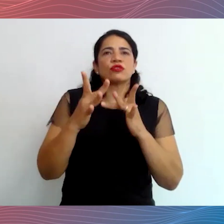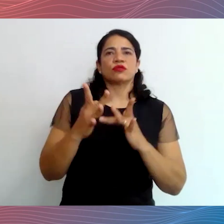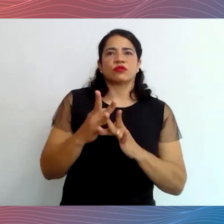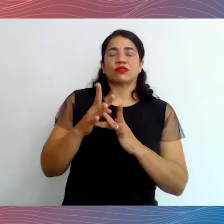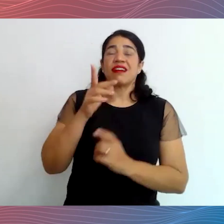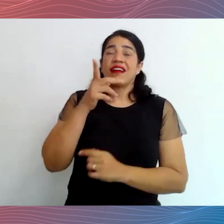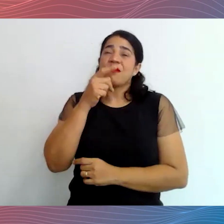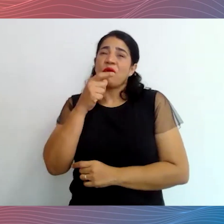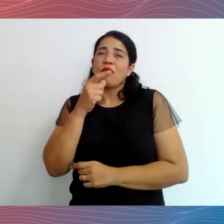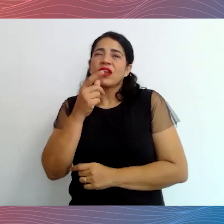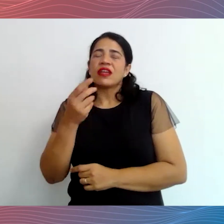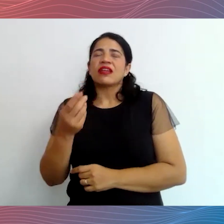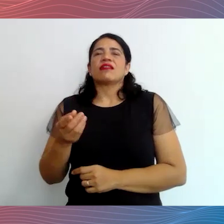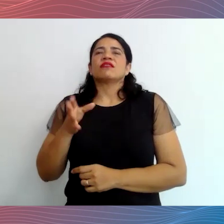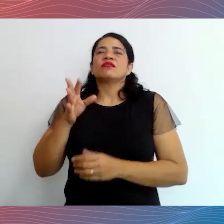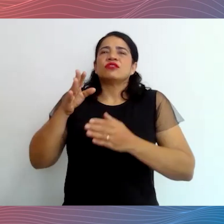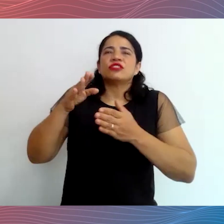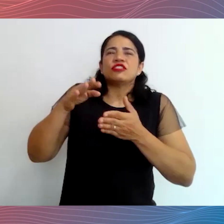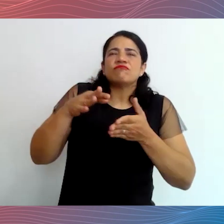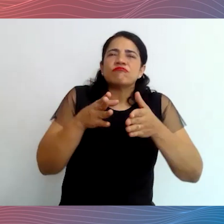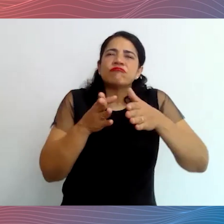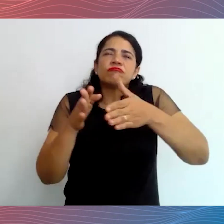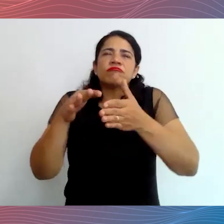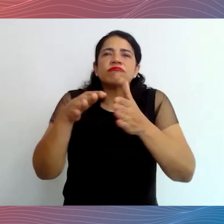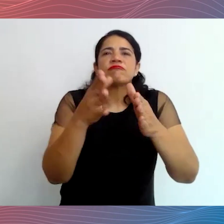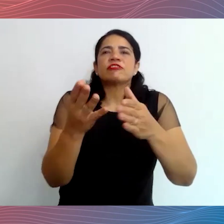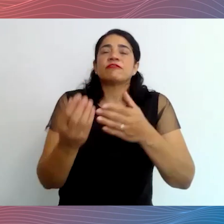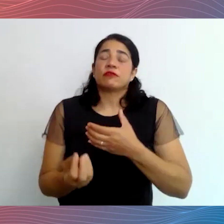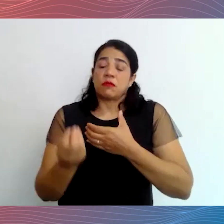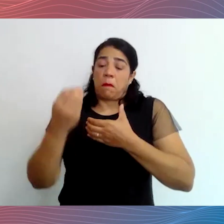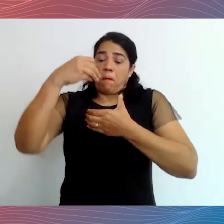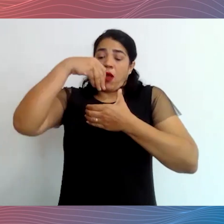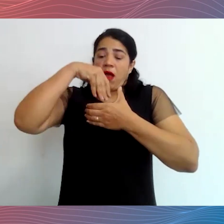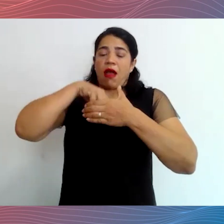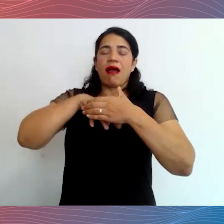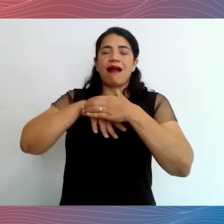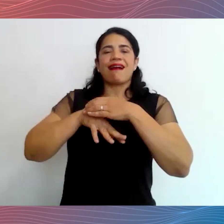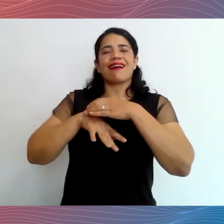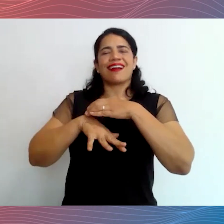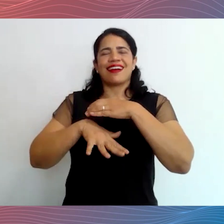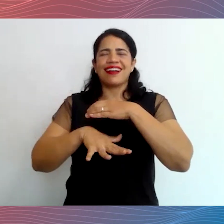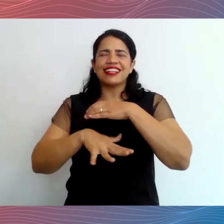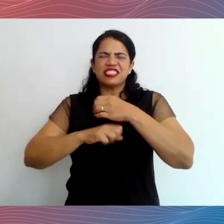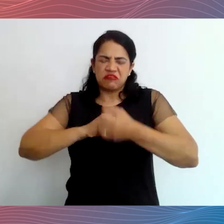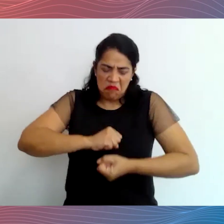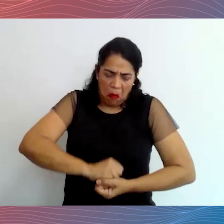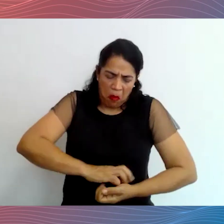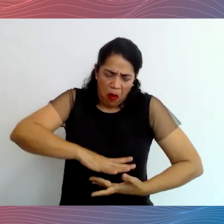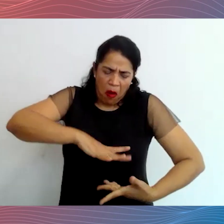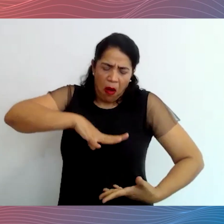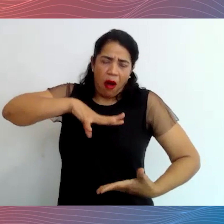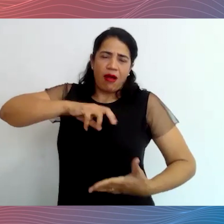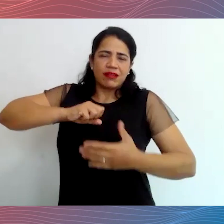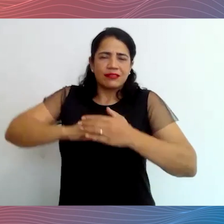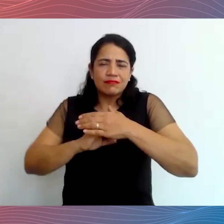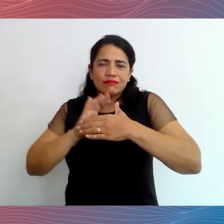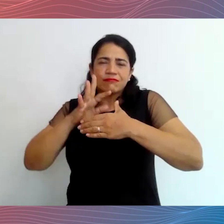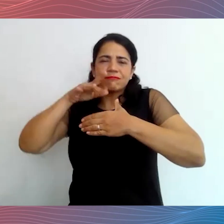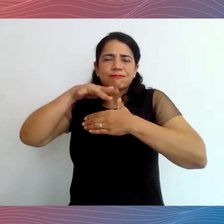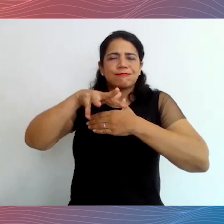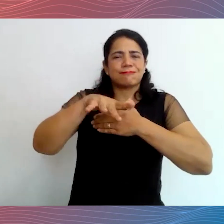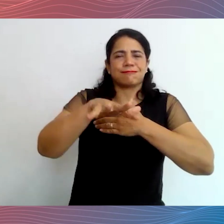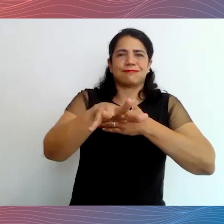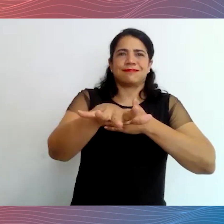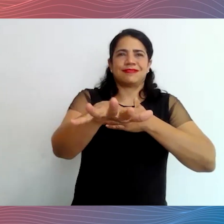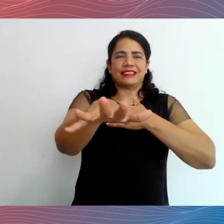crê em mim, do seu interior fluirão rios de água viva. Isto ele disse, João explica, isto ele disse